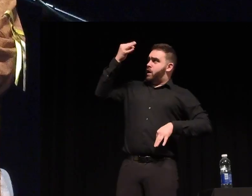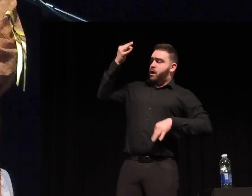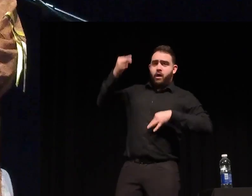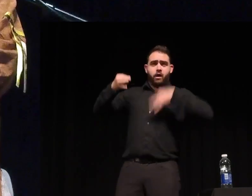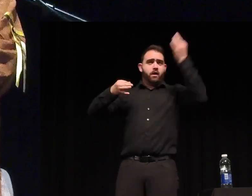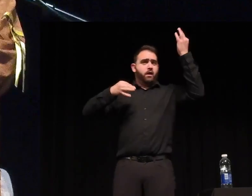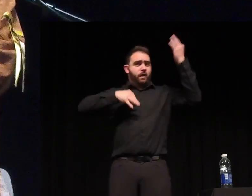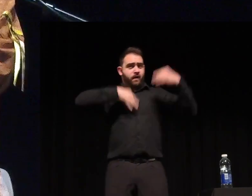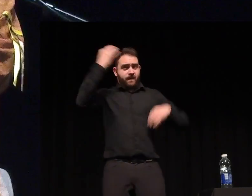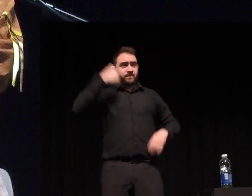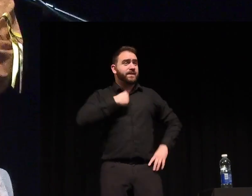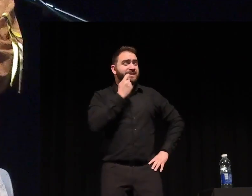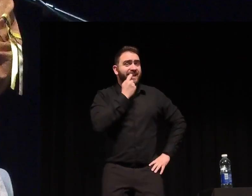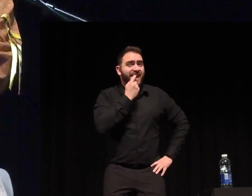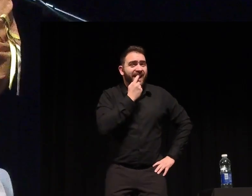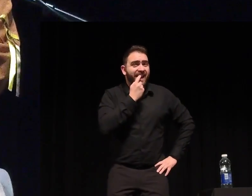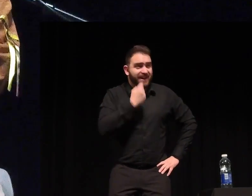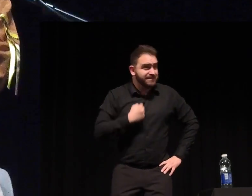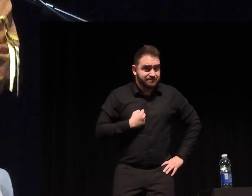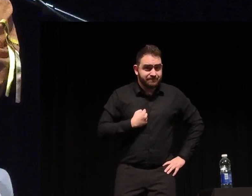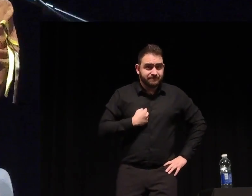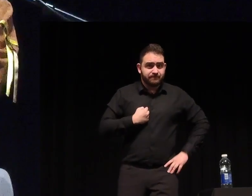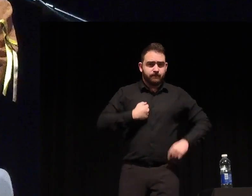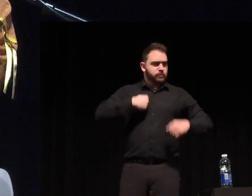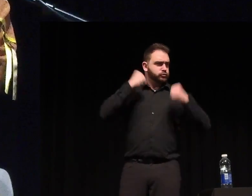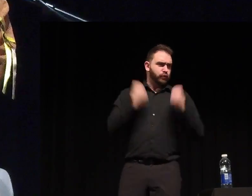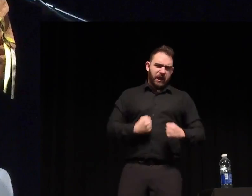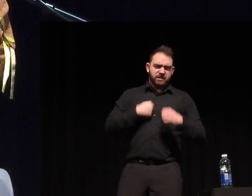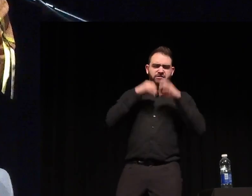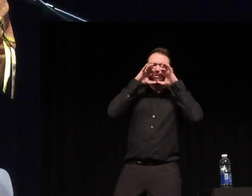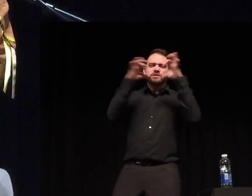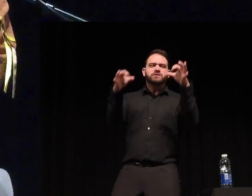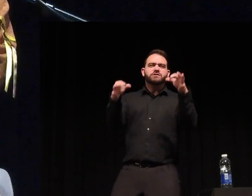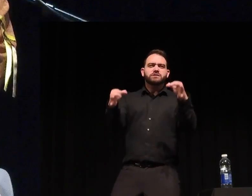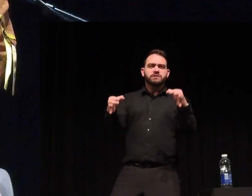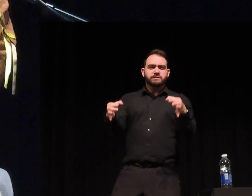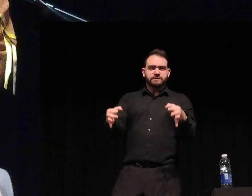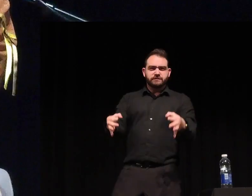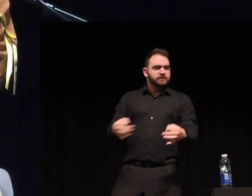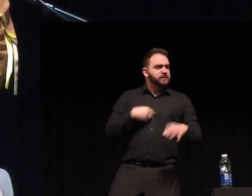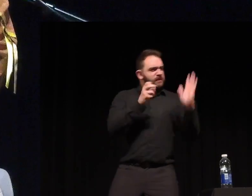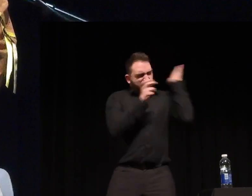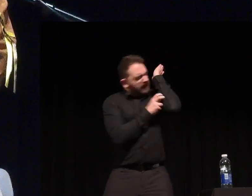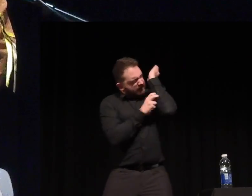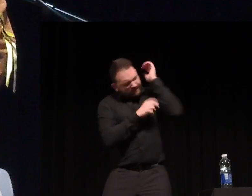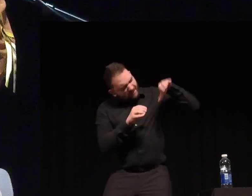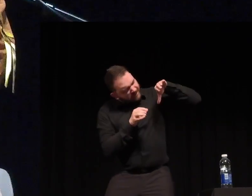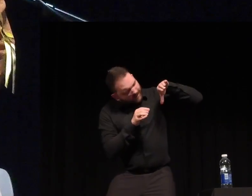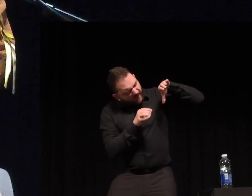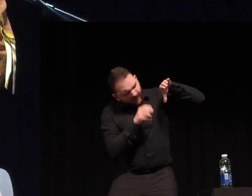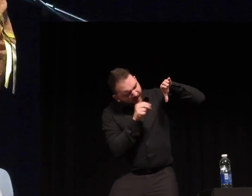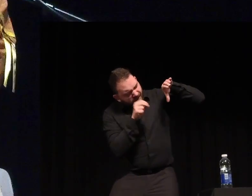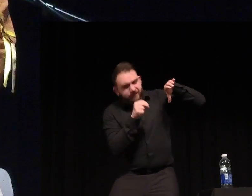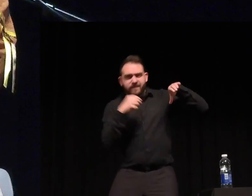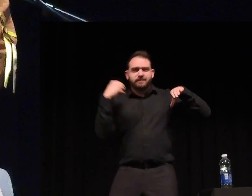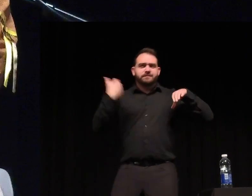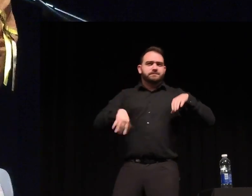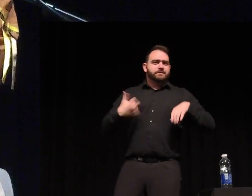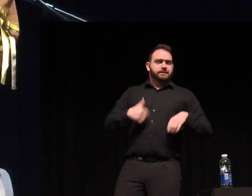dents sont très solides. Je peux mordre à travers n'importe quelle écorce de n'importe quel arbre.